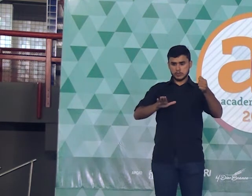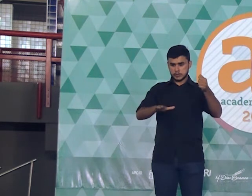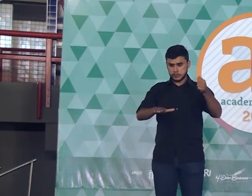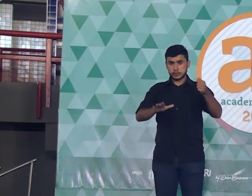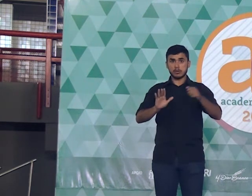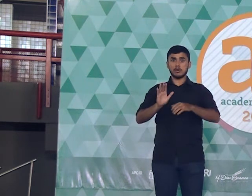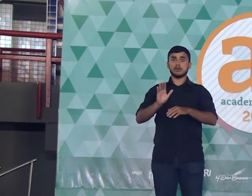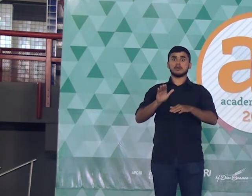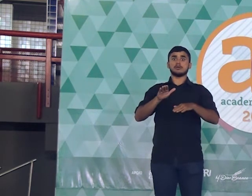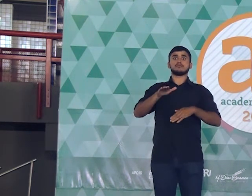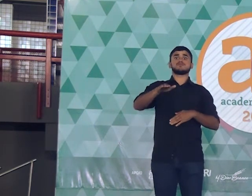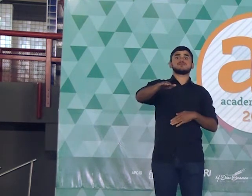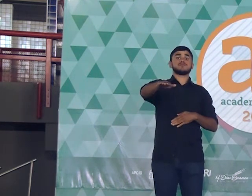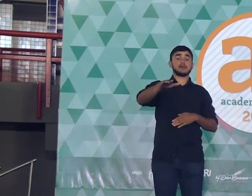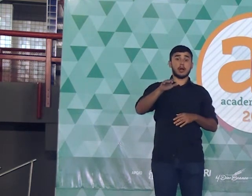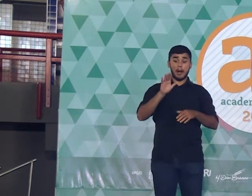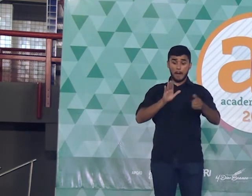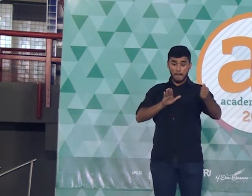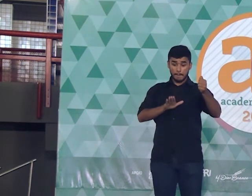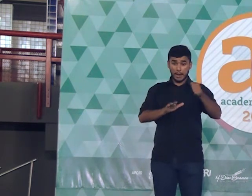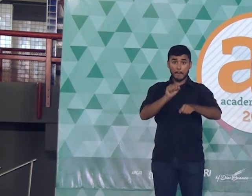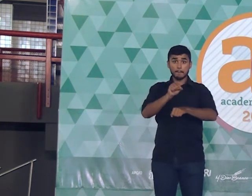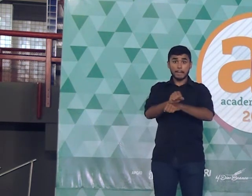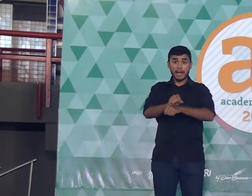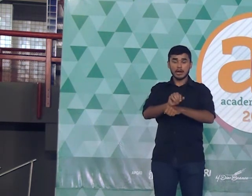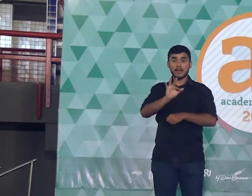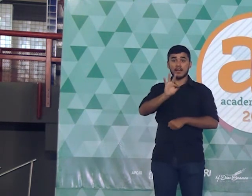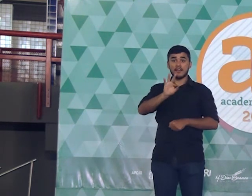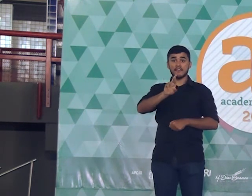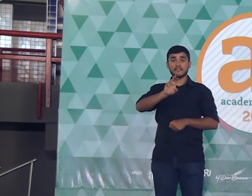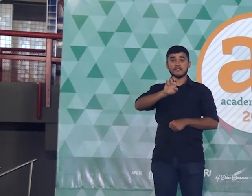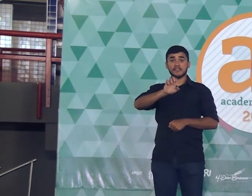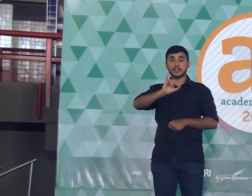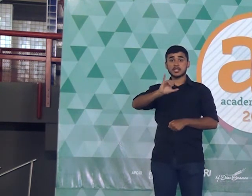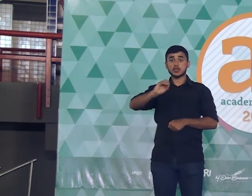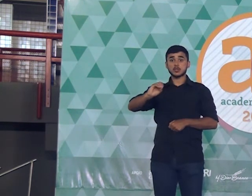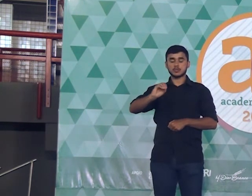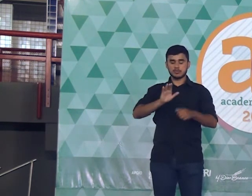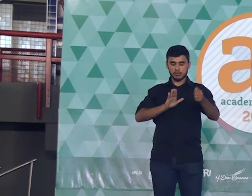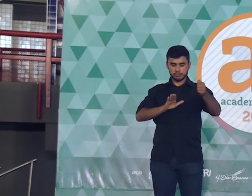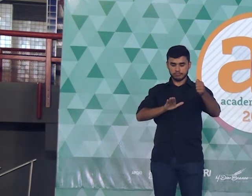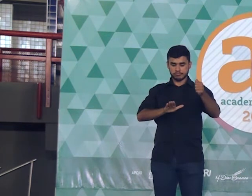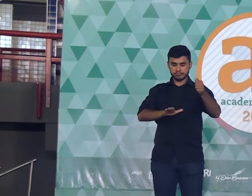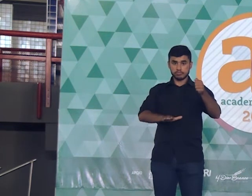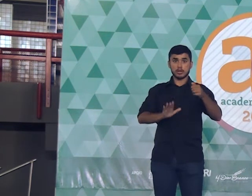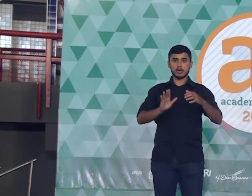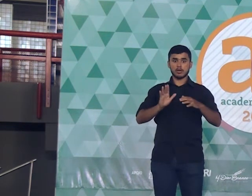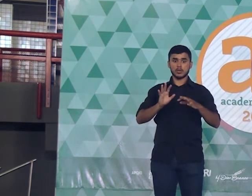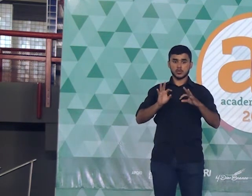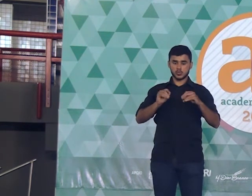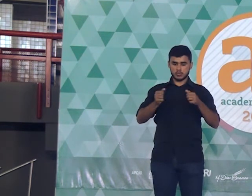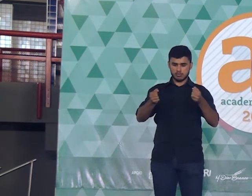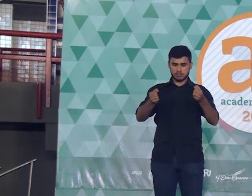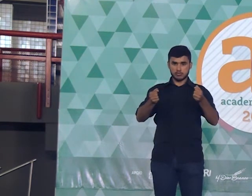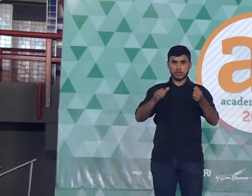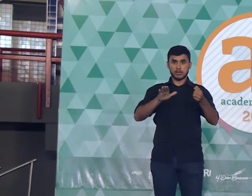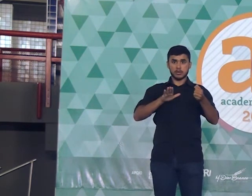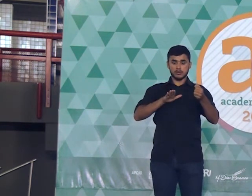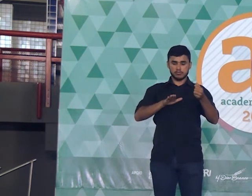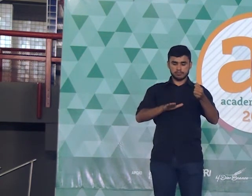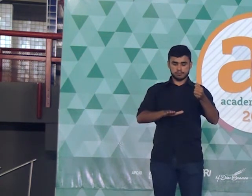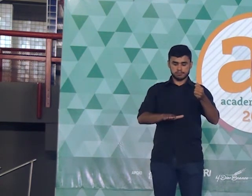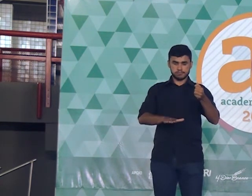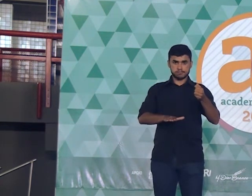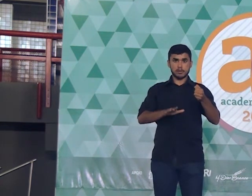moto, o freio, ele vai começando a agir gradativamente, ele vai aumentando a pressão